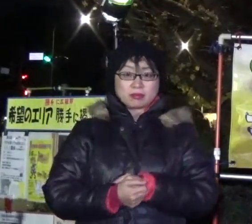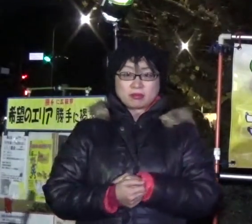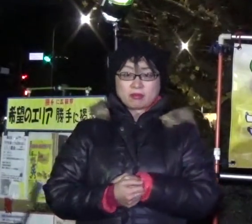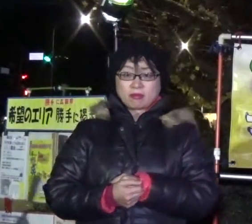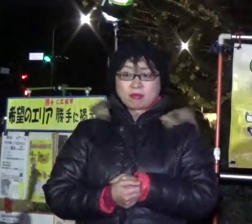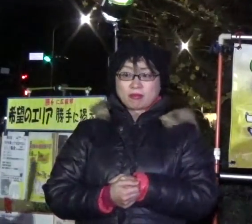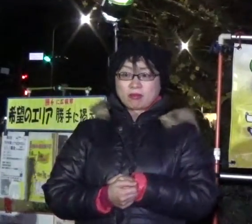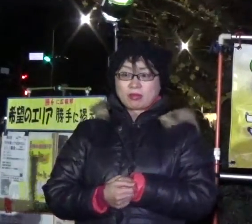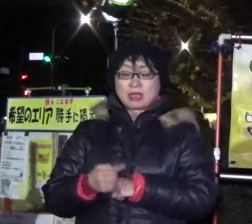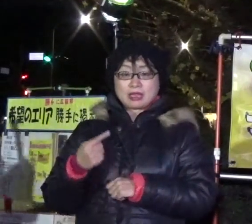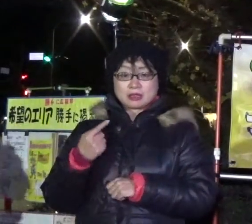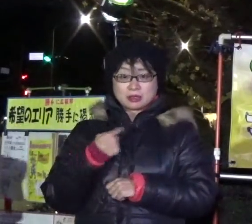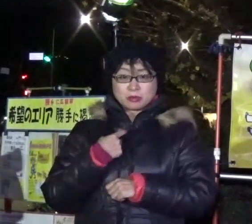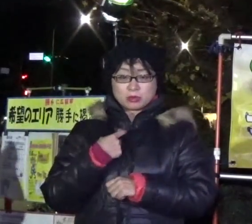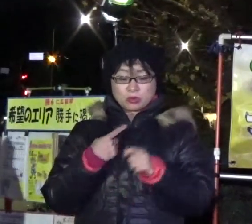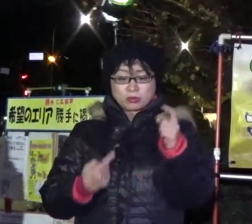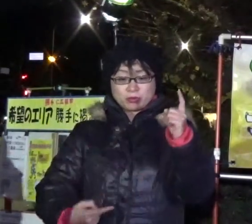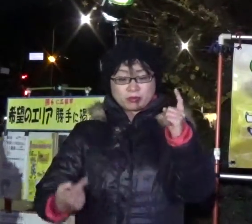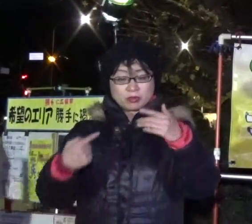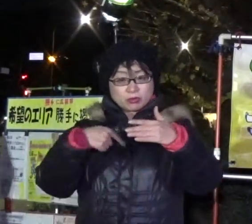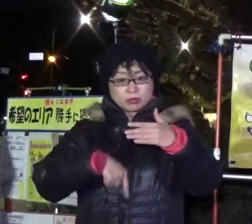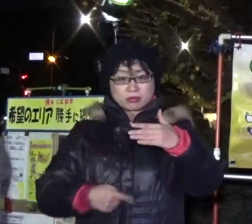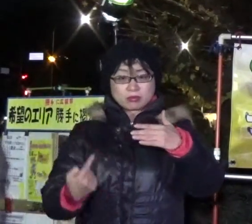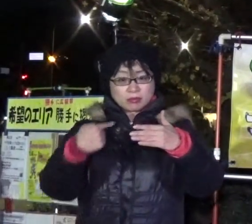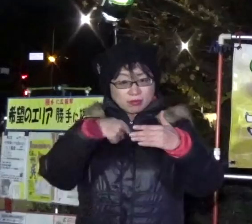確実に自分の構成要素になって内側に